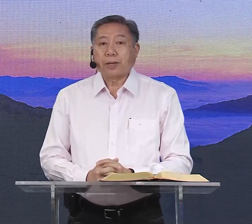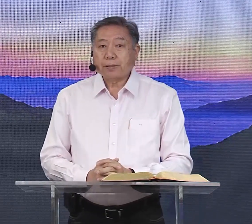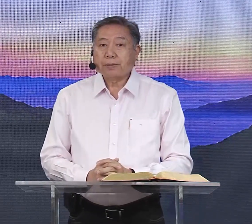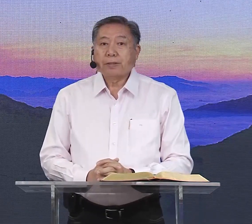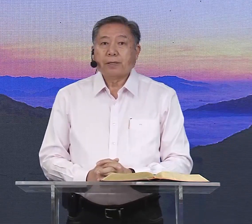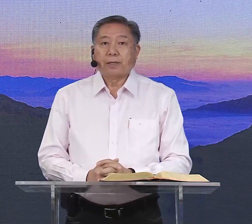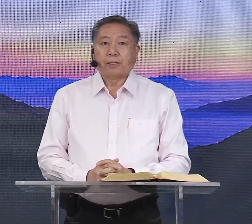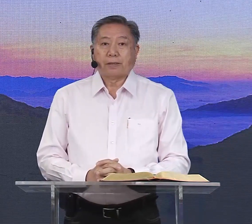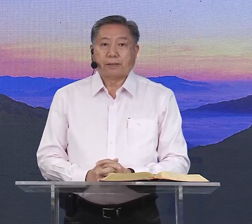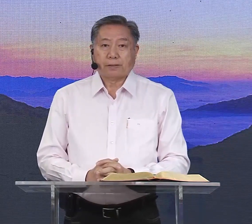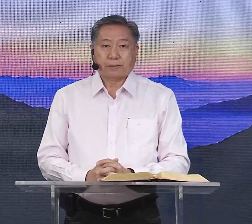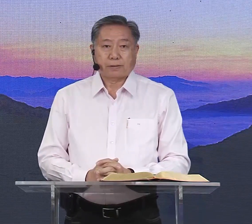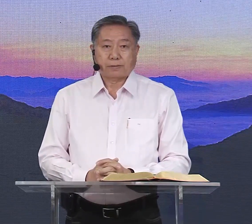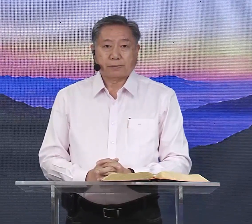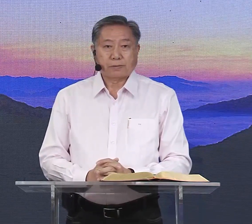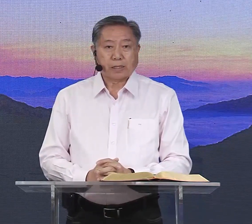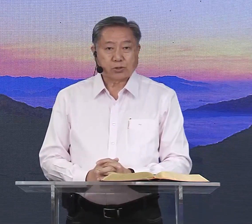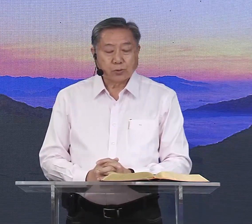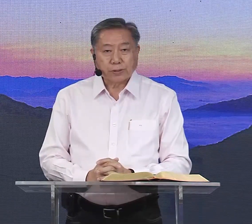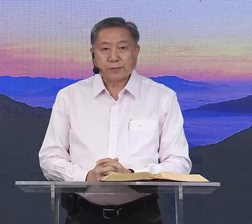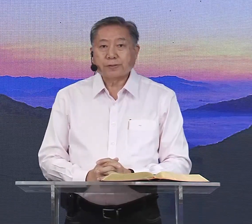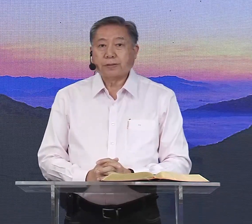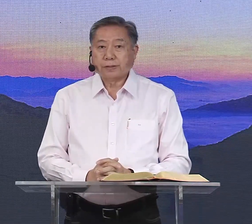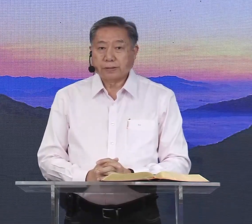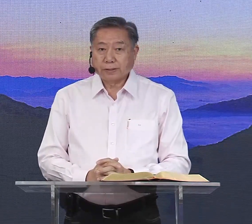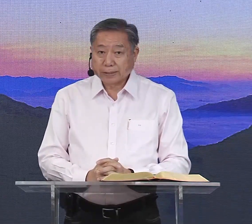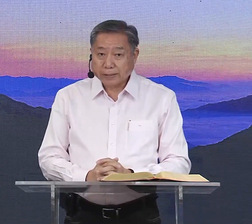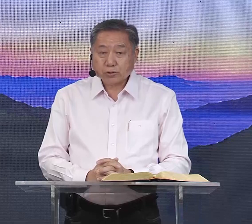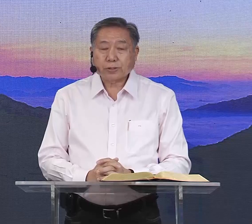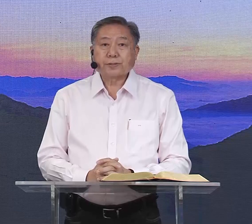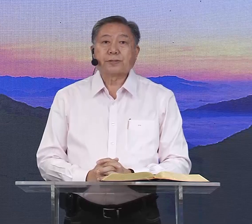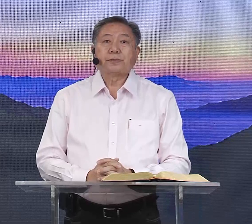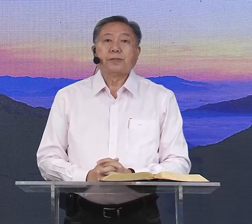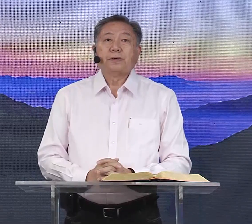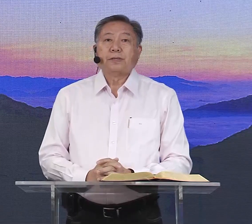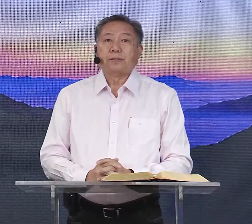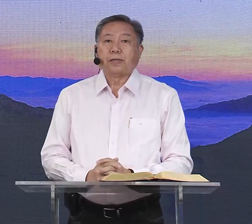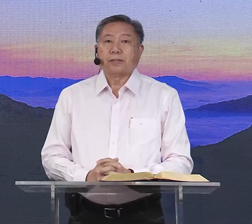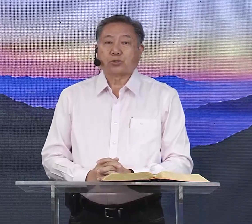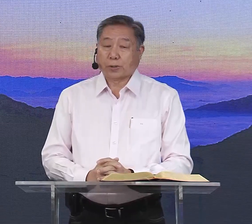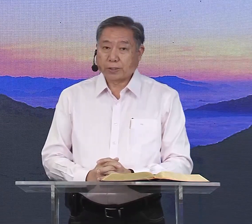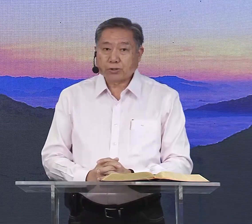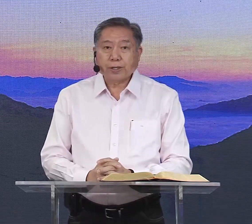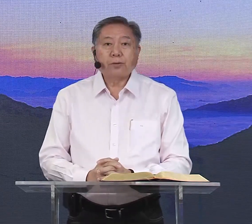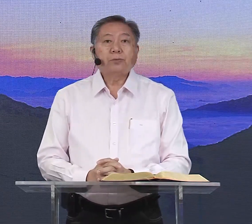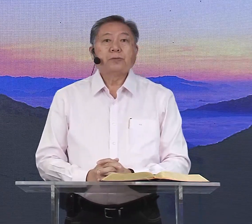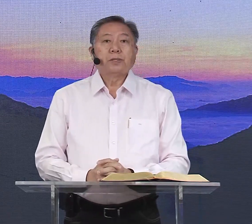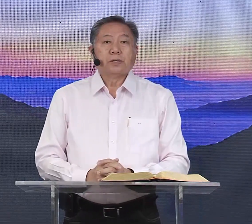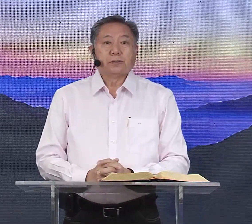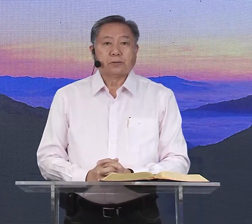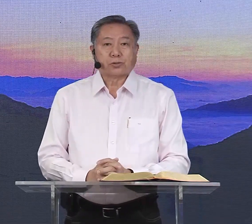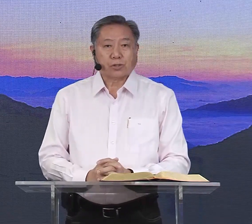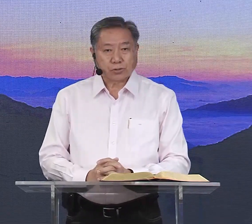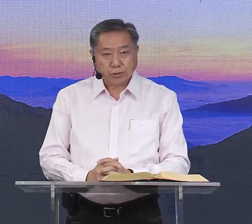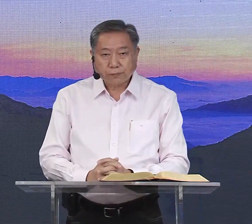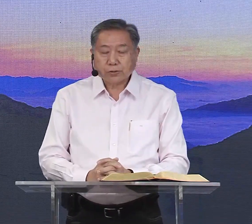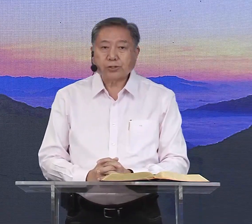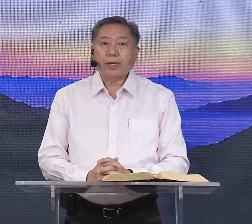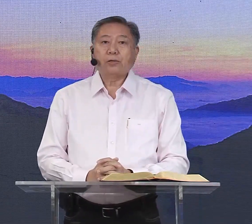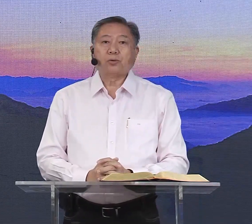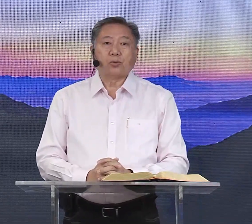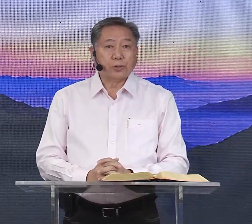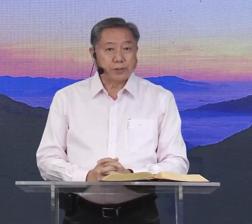e também nas suas igrejas, né, na sua região. O sócio